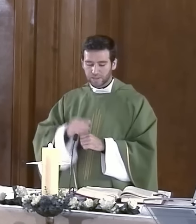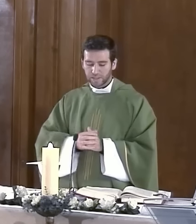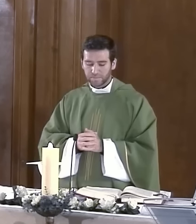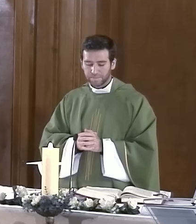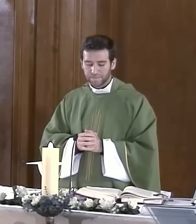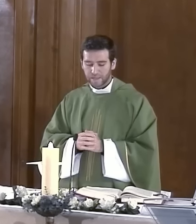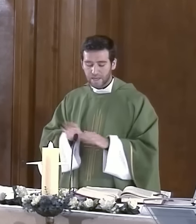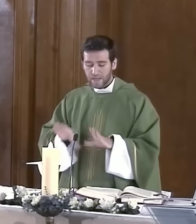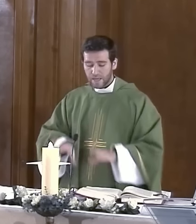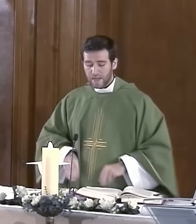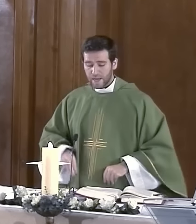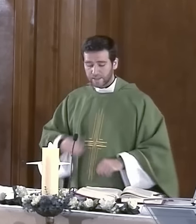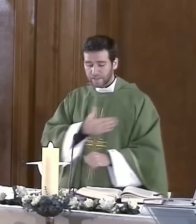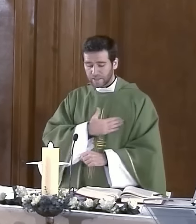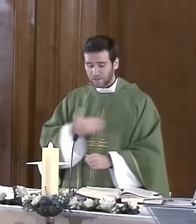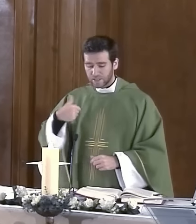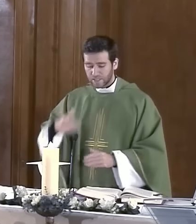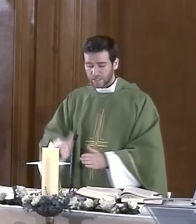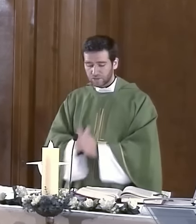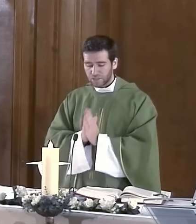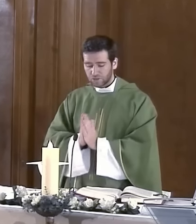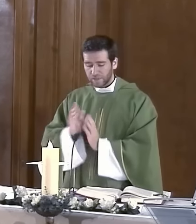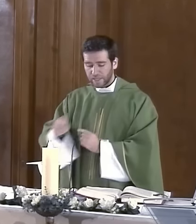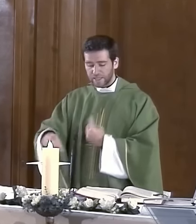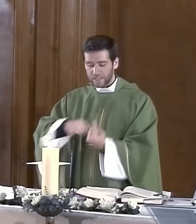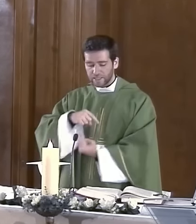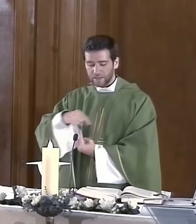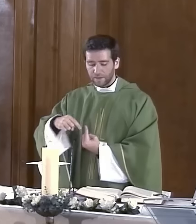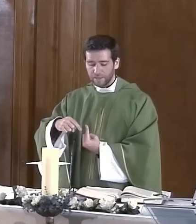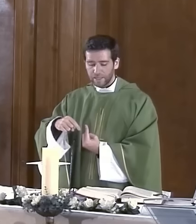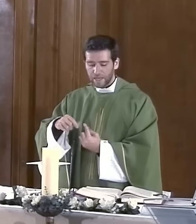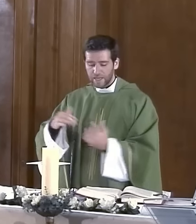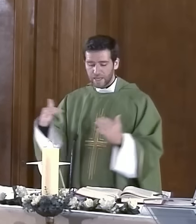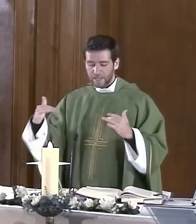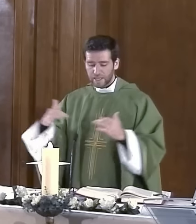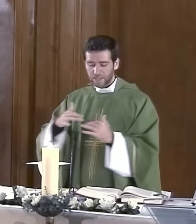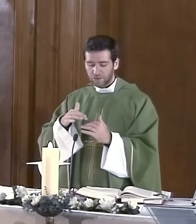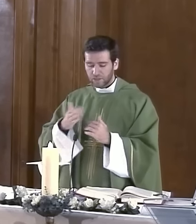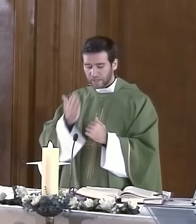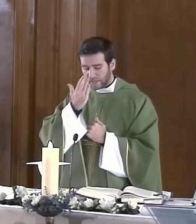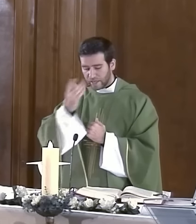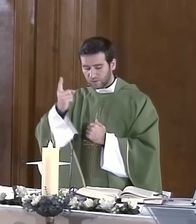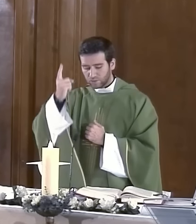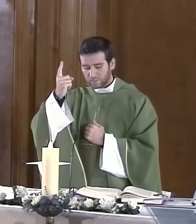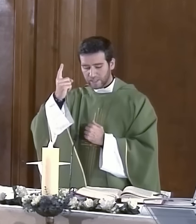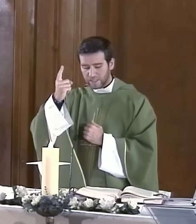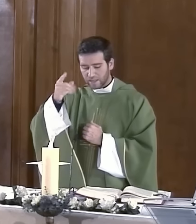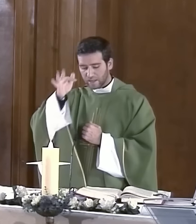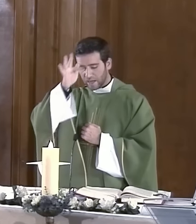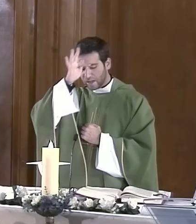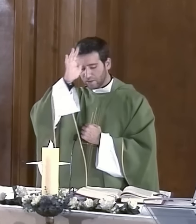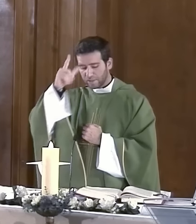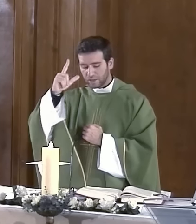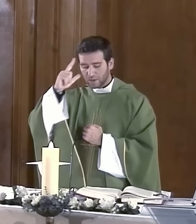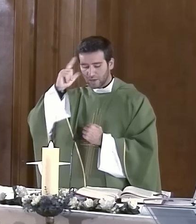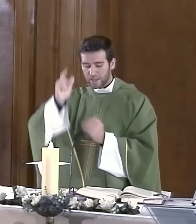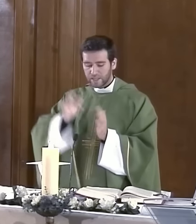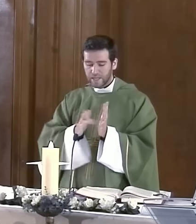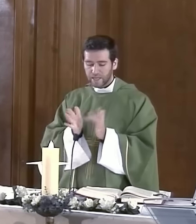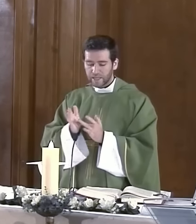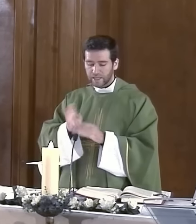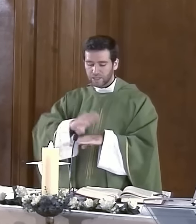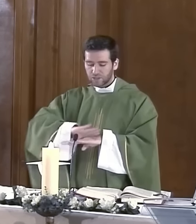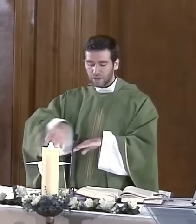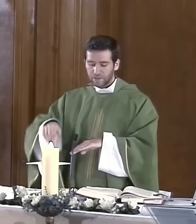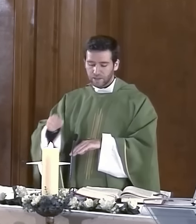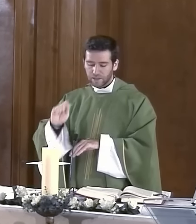por ti. Atiende los deseos y súplicas de esta familia que has congregado en tu presencia en el domingo, día